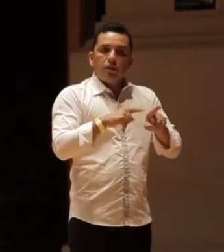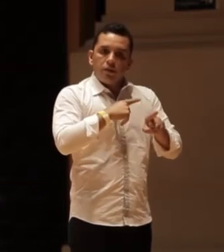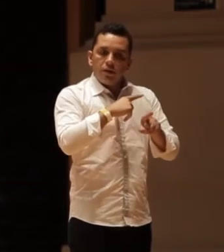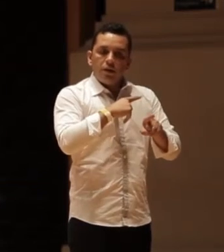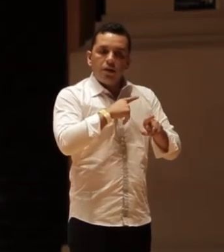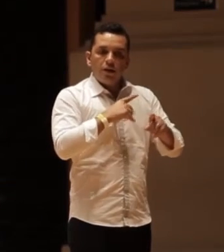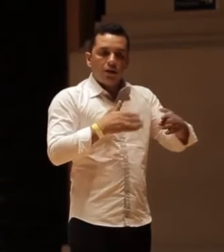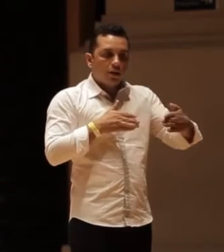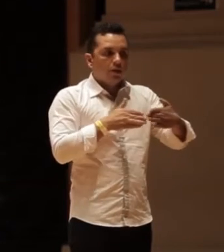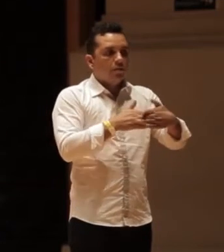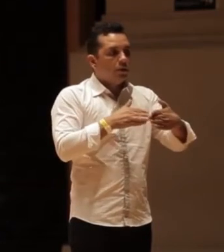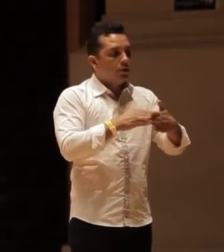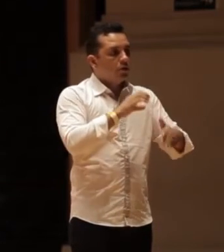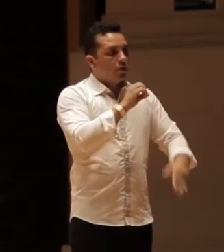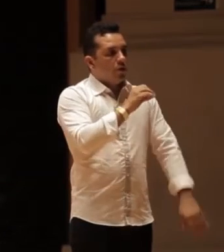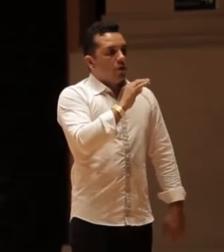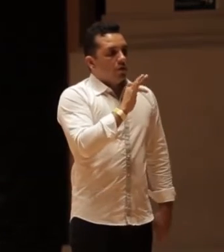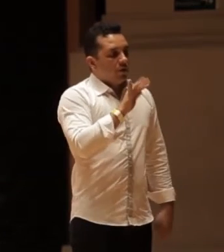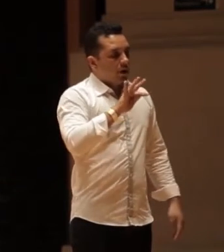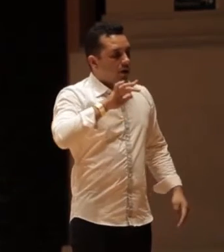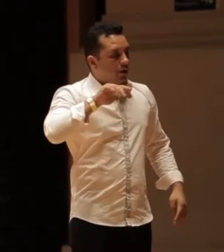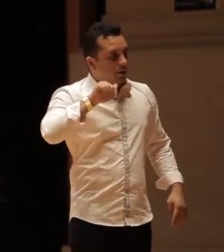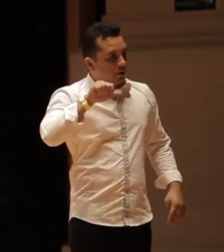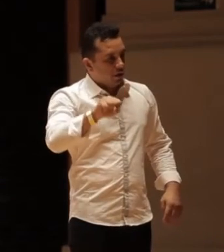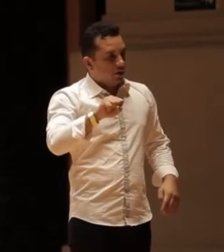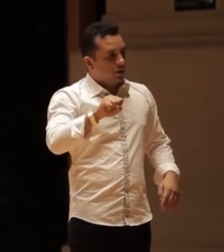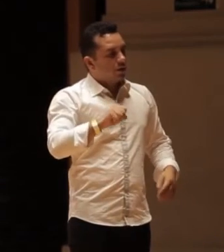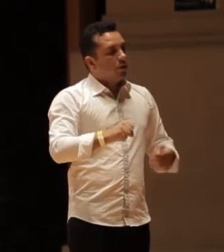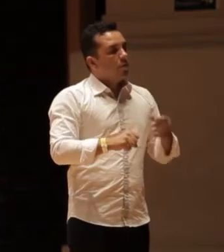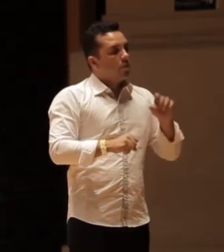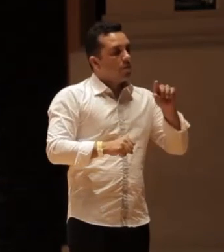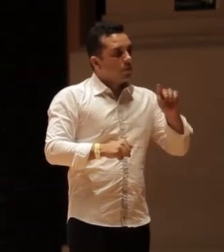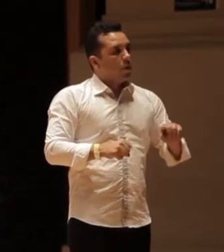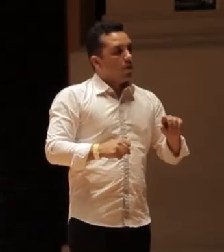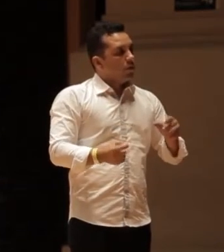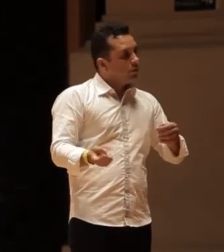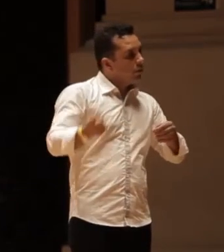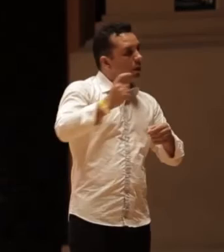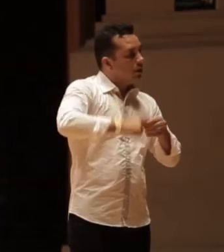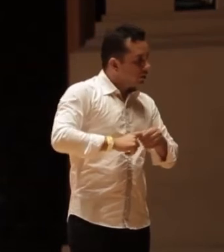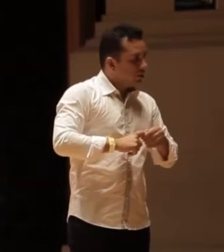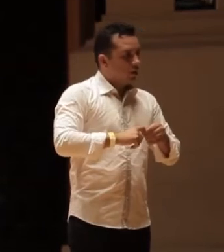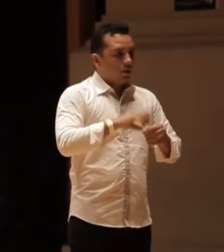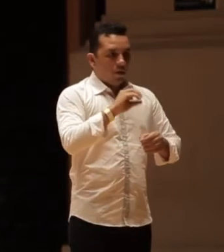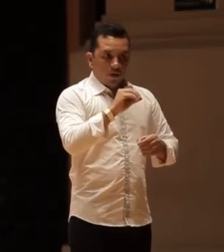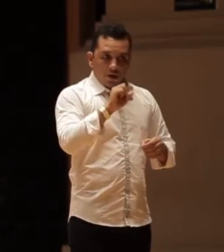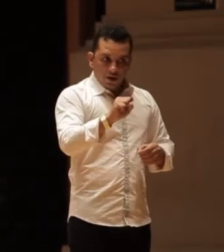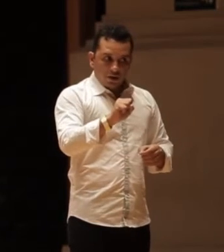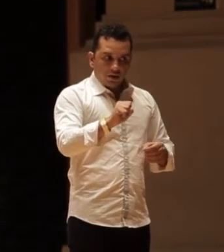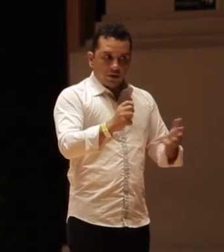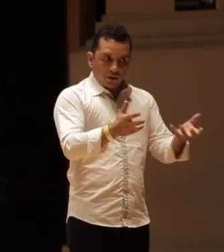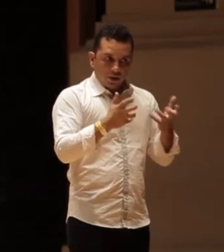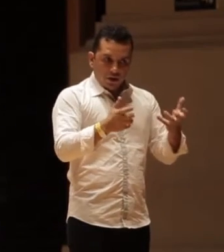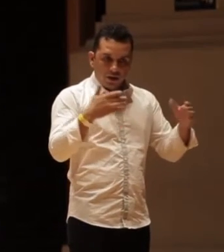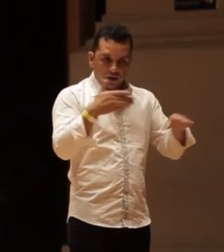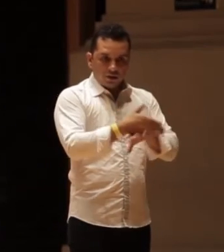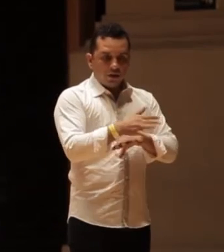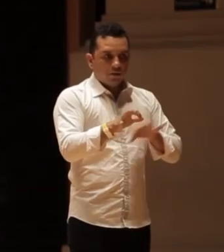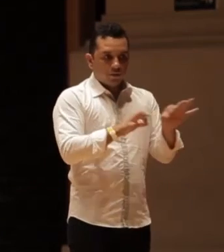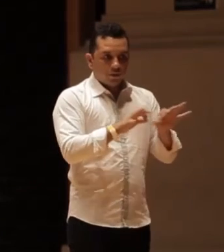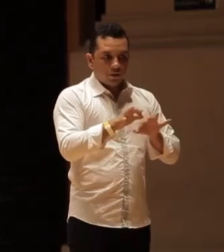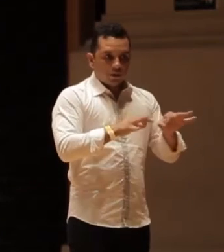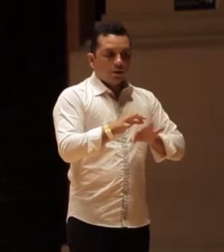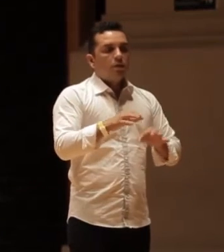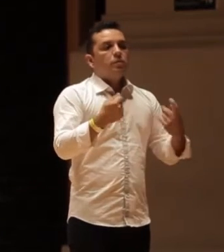oferta poucos parceiros qualificados como s e dispostos a entrar no problema isso pressupõe